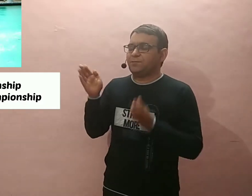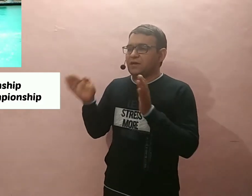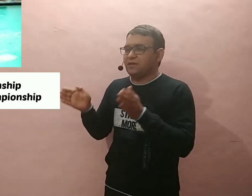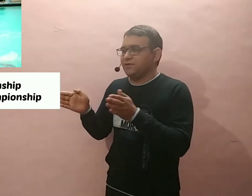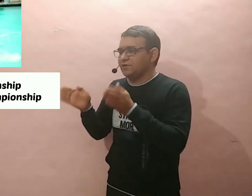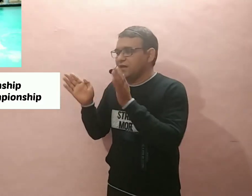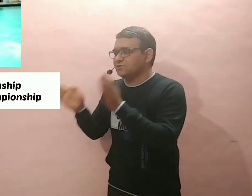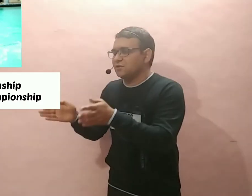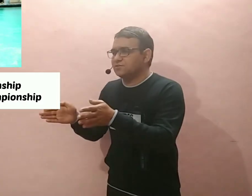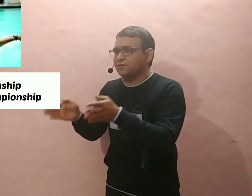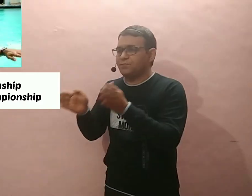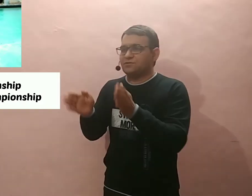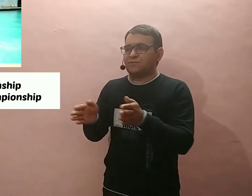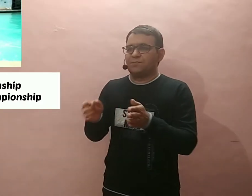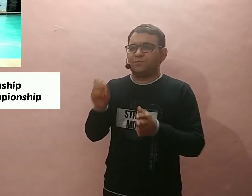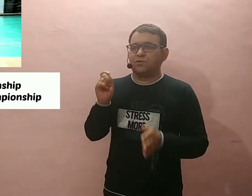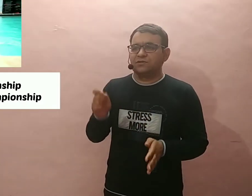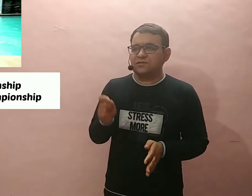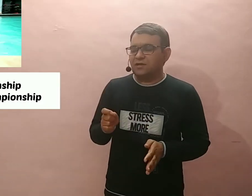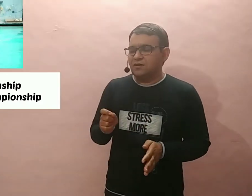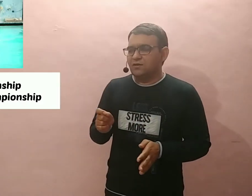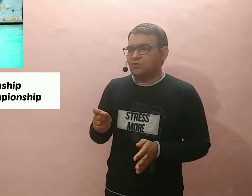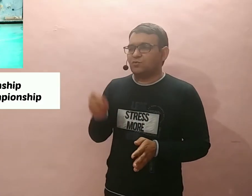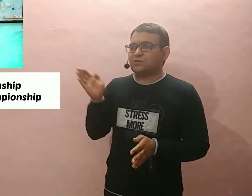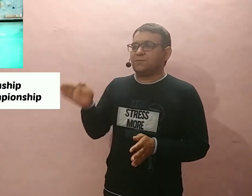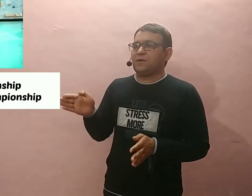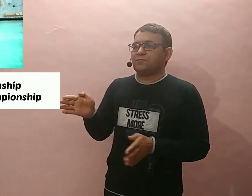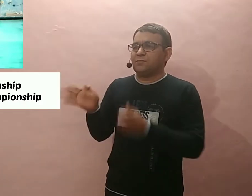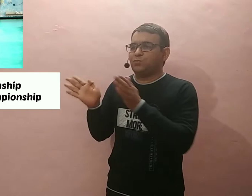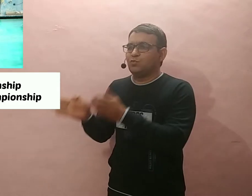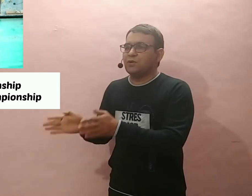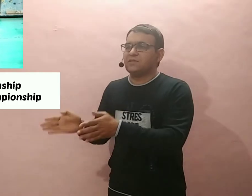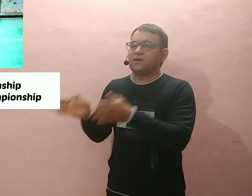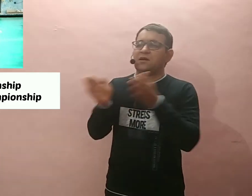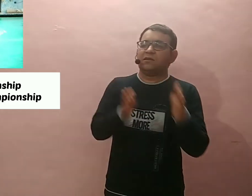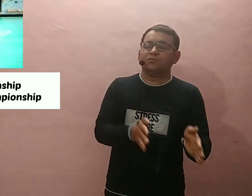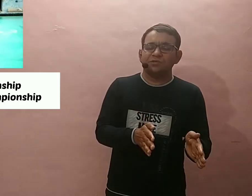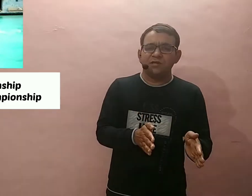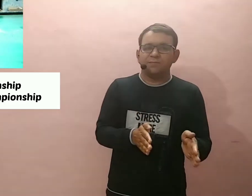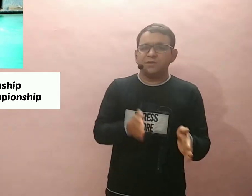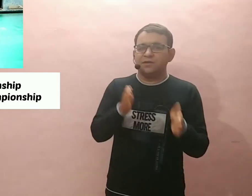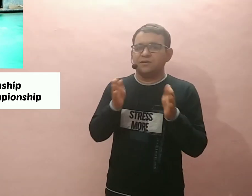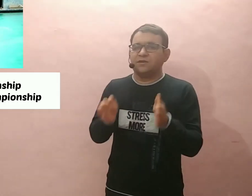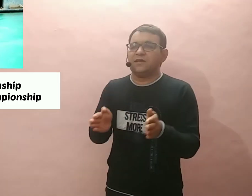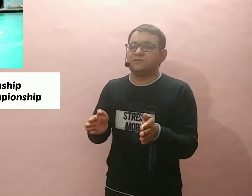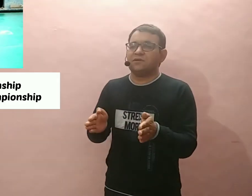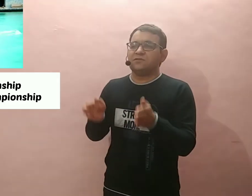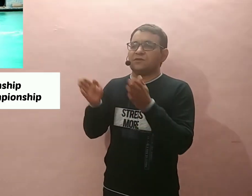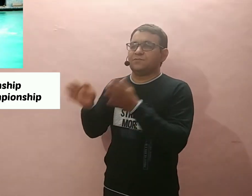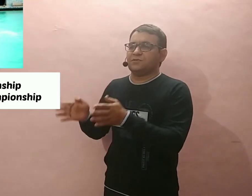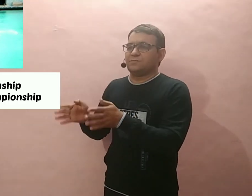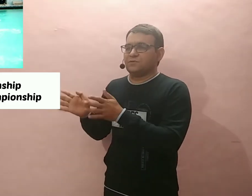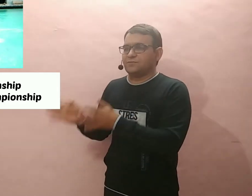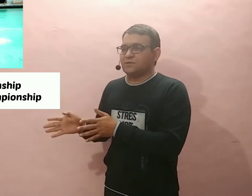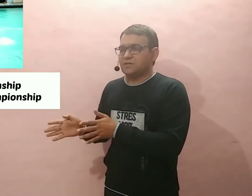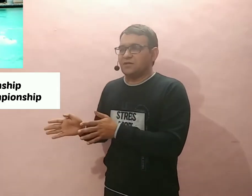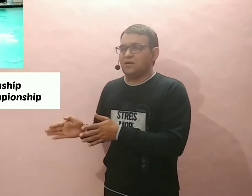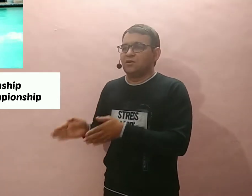पहले नेशनल चैंपियनशिप पे फोकस किया, उसके बाद में पूरा ध्यान उसने अपने इंटरनेशनल चैंपियनशिप पे शिफ्ट कर दिया